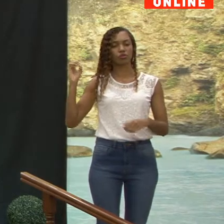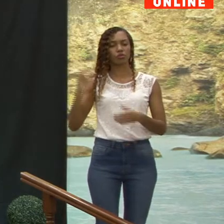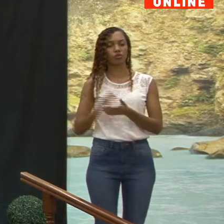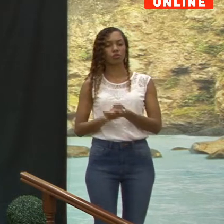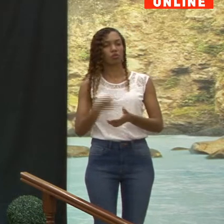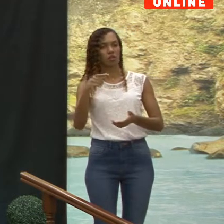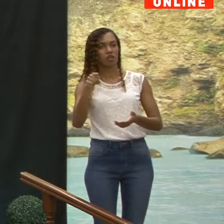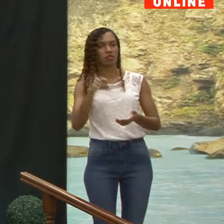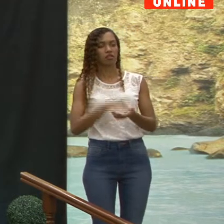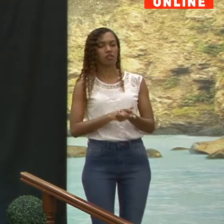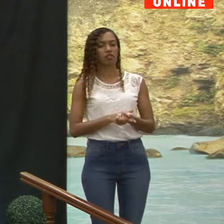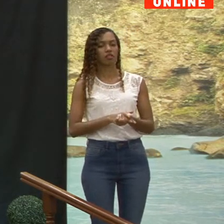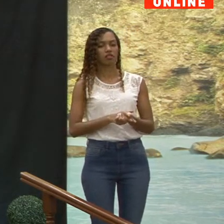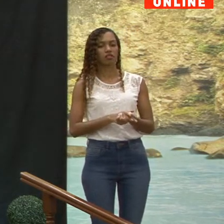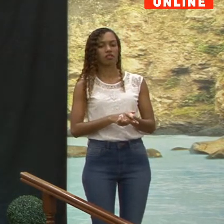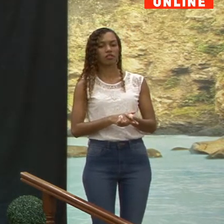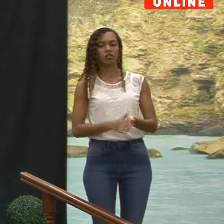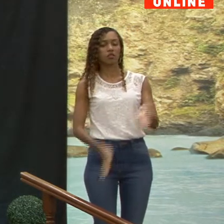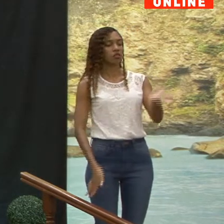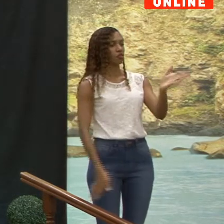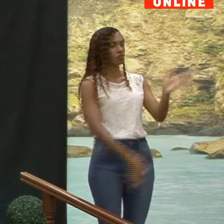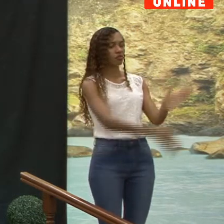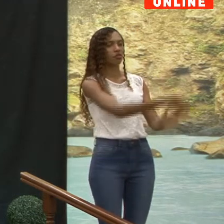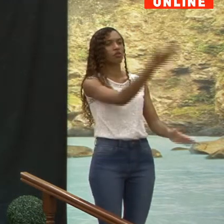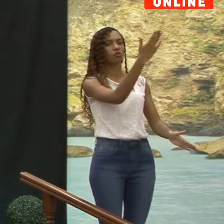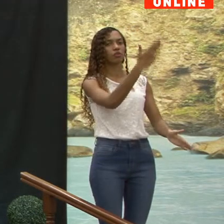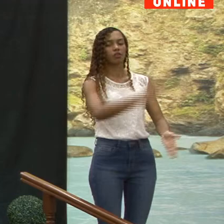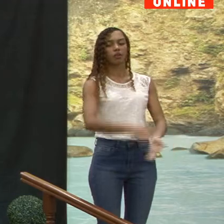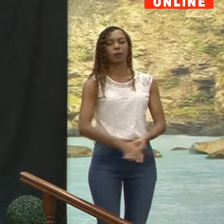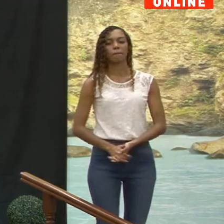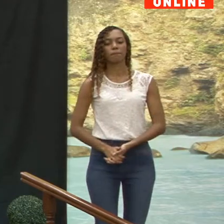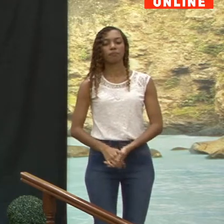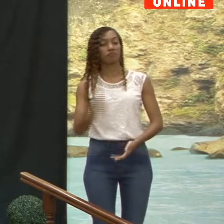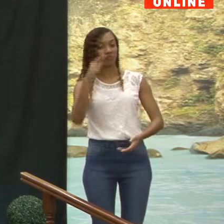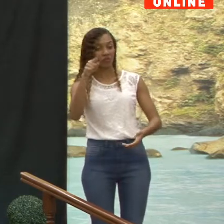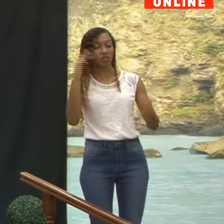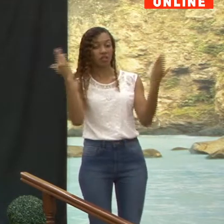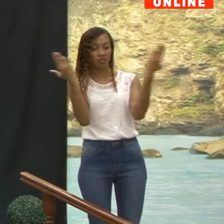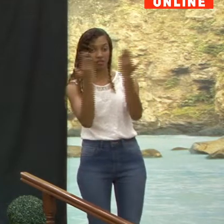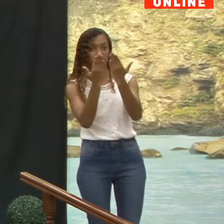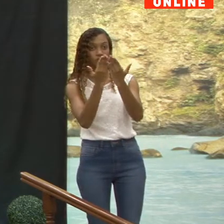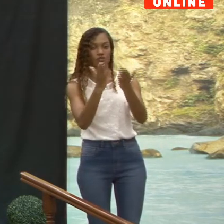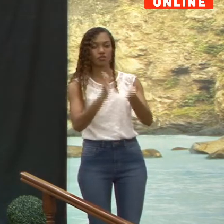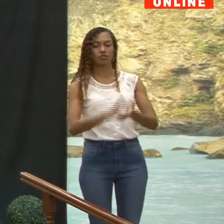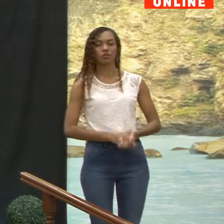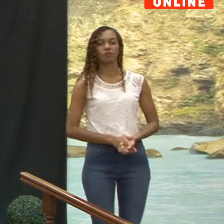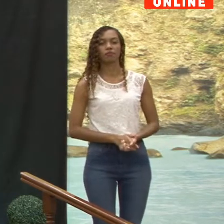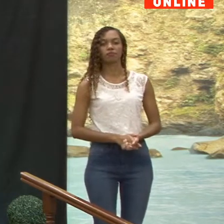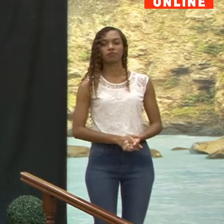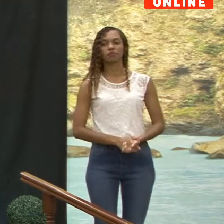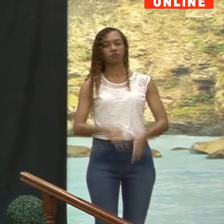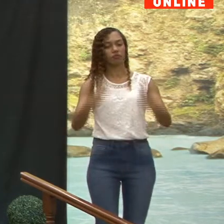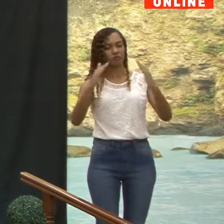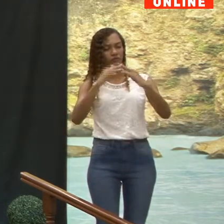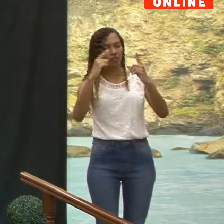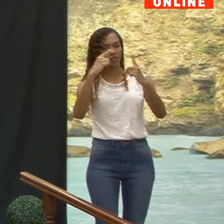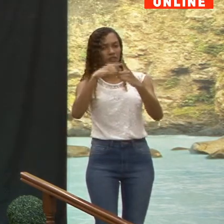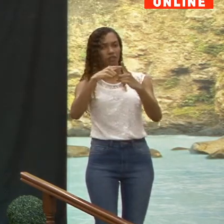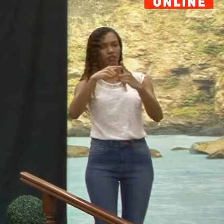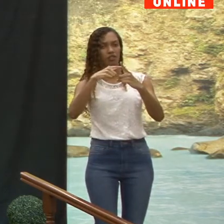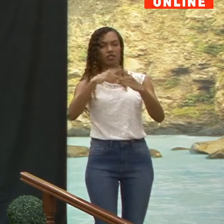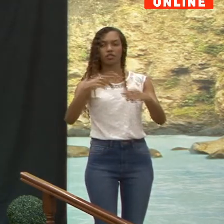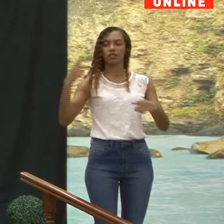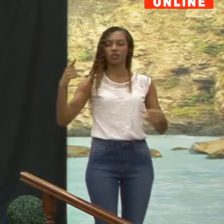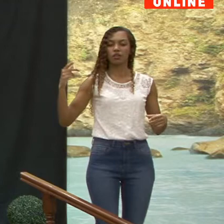E sabe de uma coisa? Ele é crente. A igreja pós-pandemia não será a